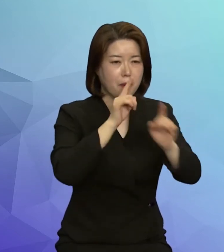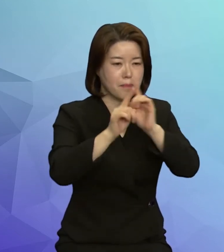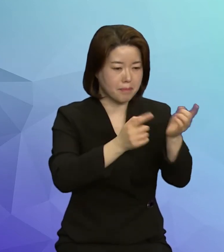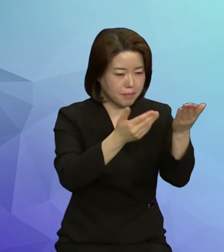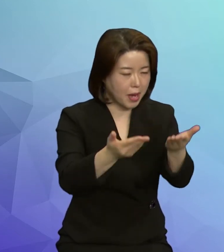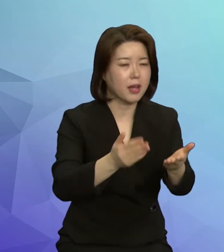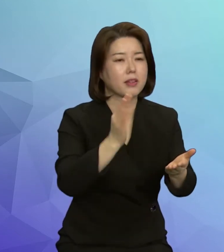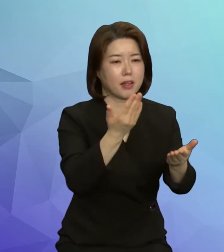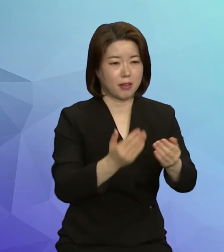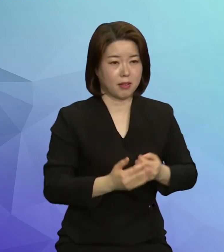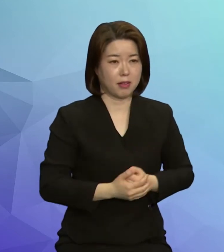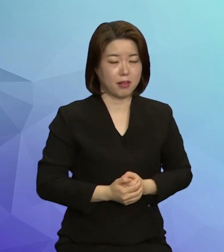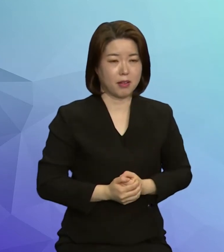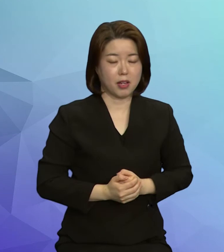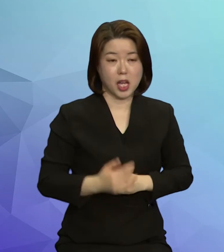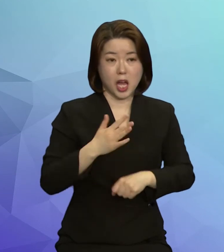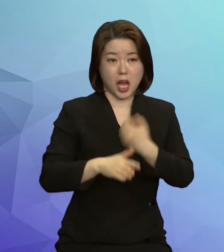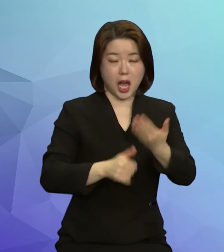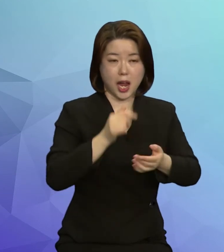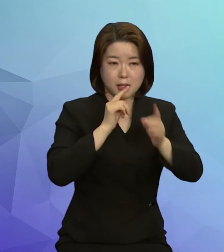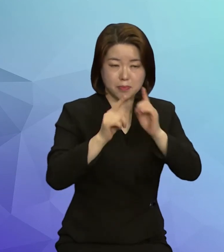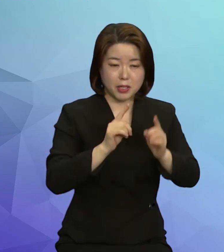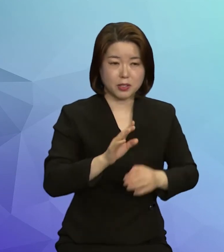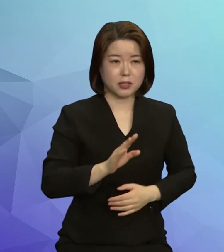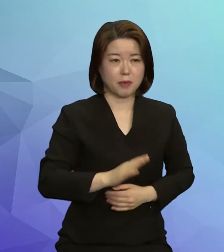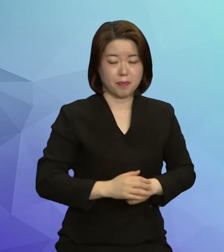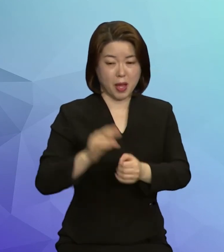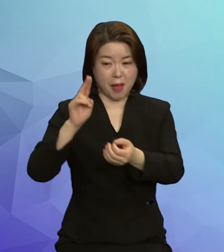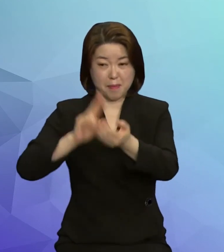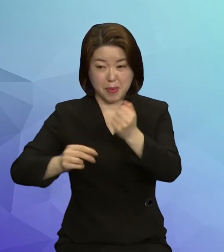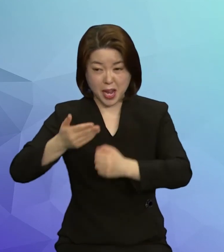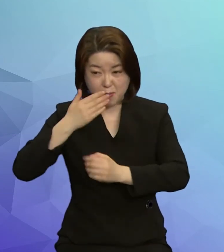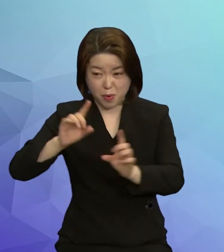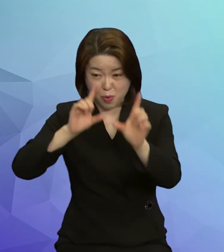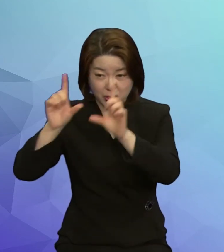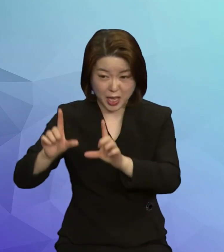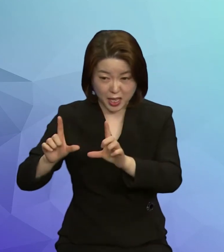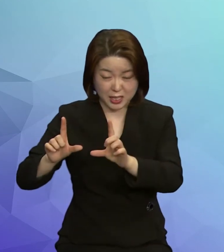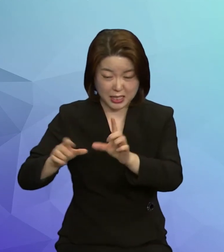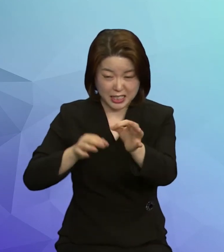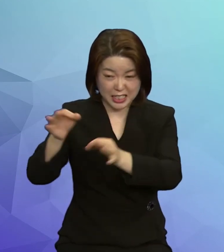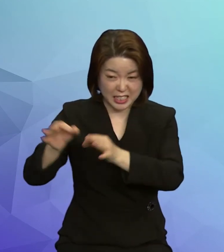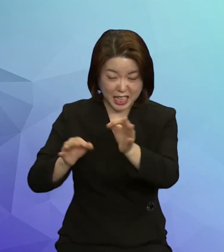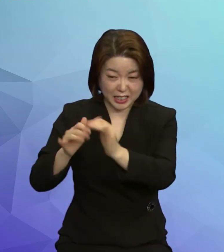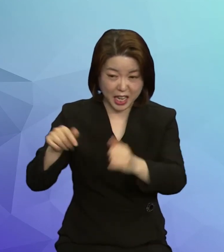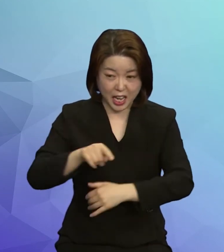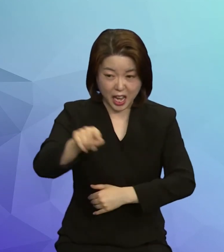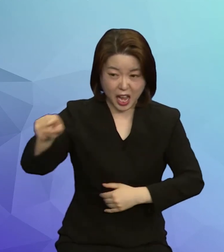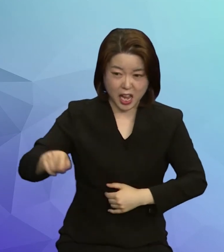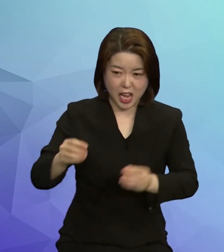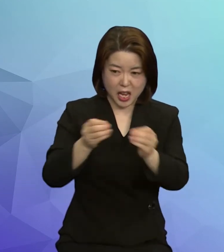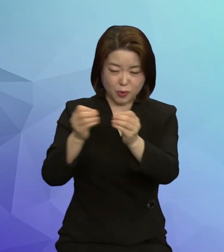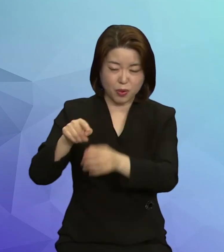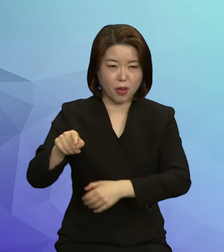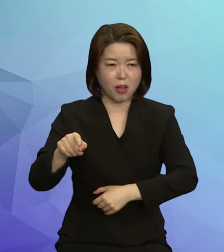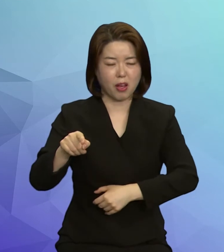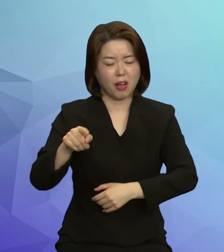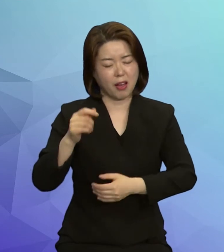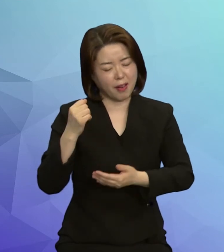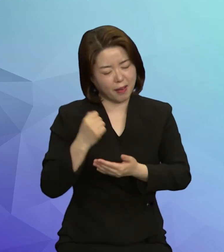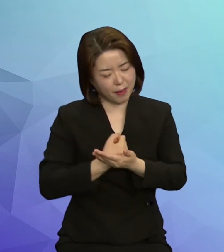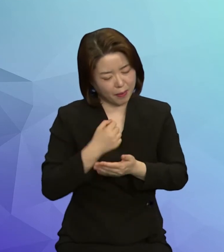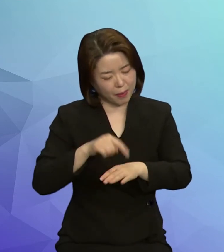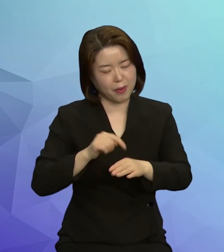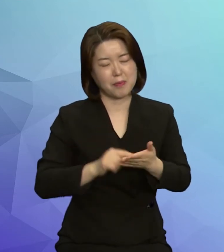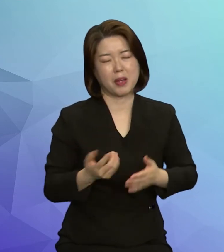안에서 말하는 것입니다. 하나님의 말씀을 팔아 먹고 살아가는 장사꾼이라는 구절이 너무